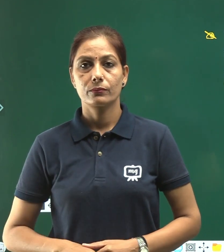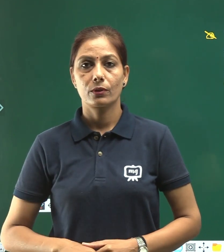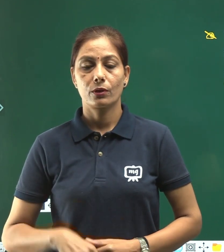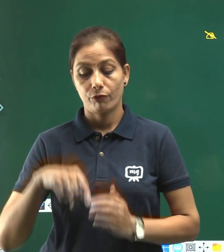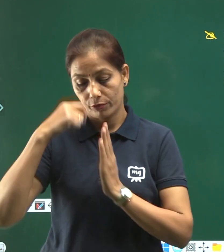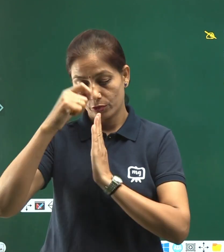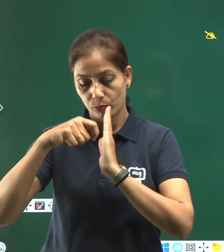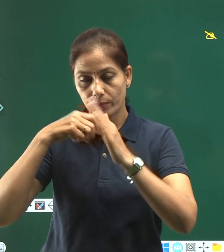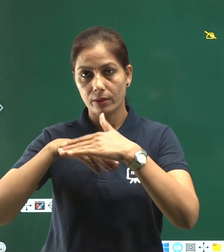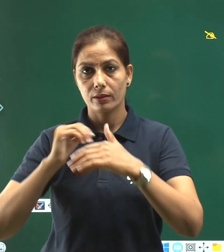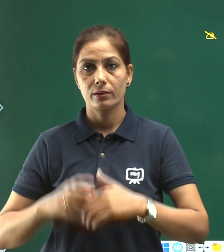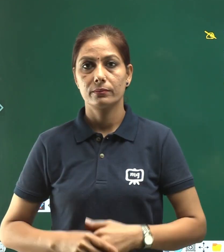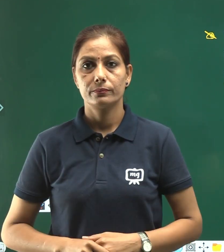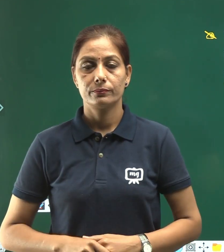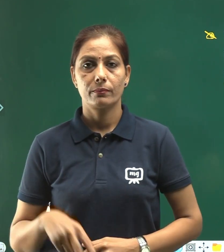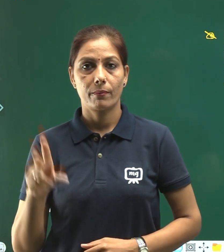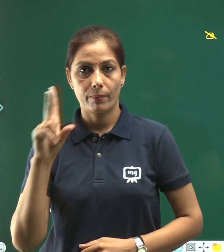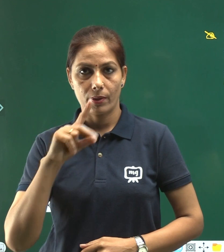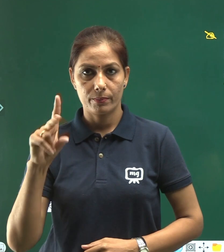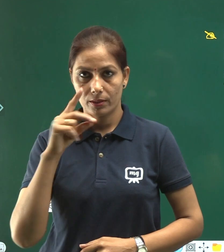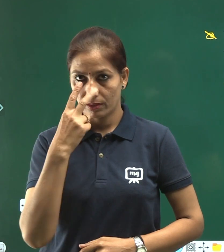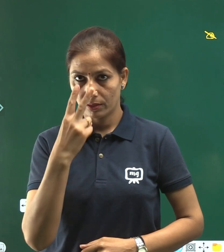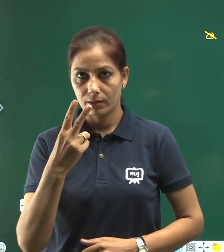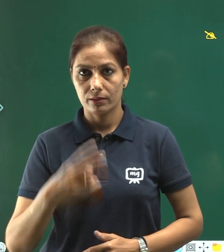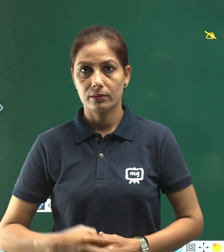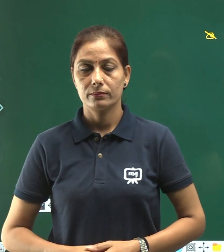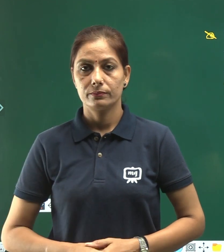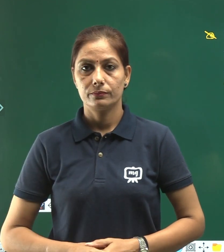वीडियो में बार बार देखें,